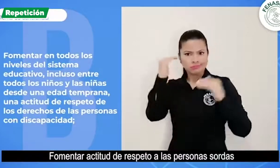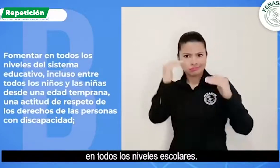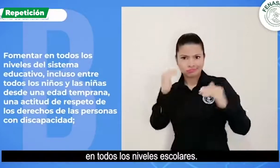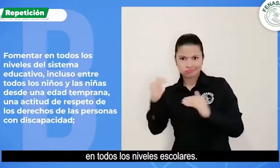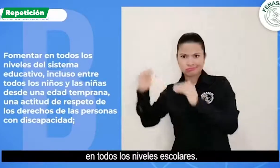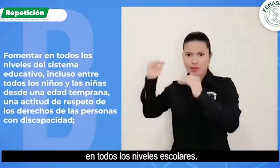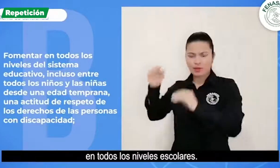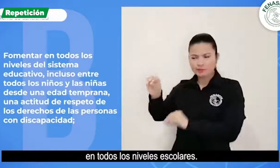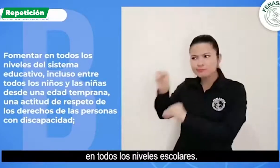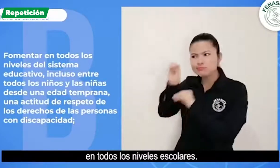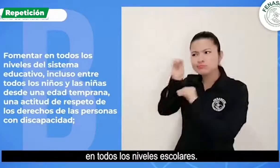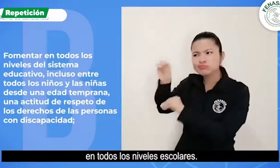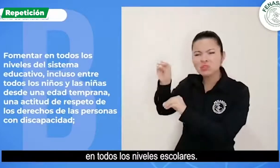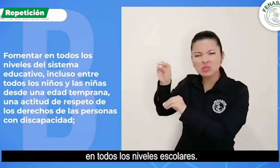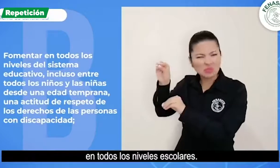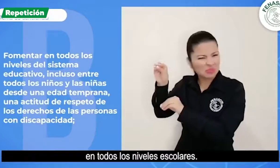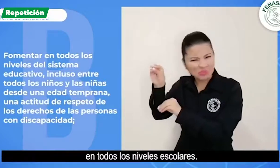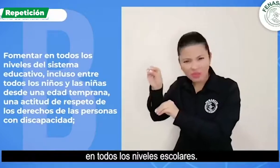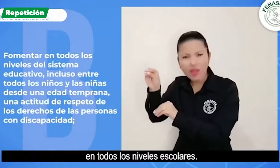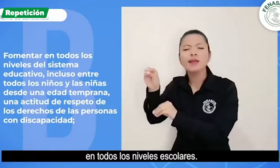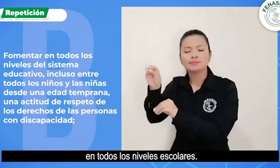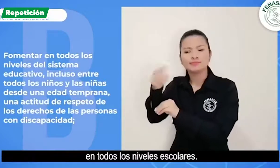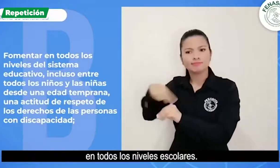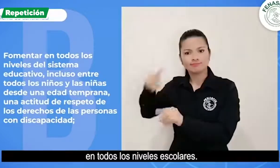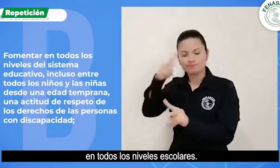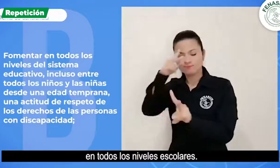En todos los niveles Escolares